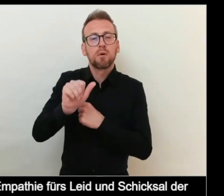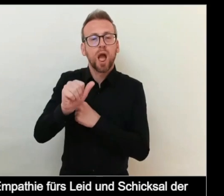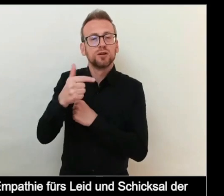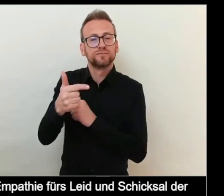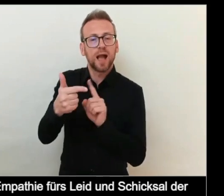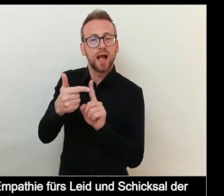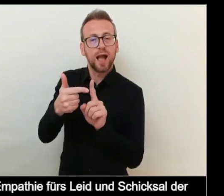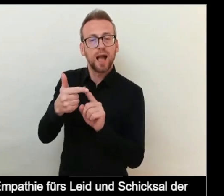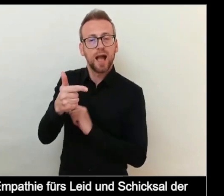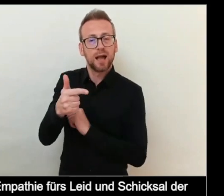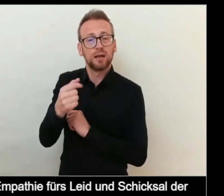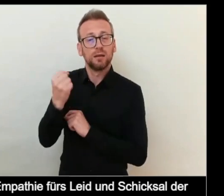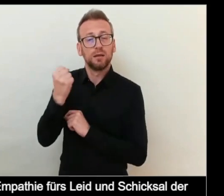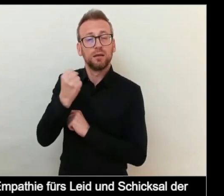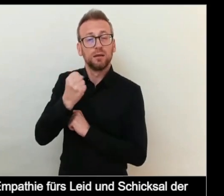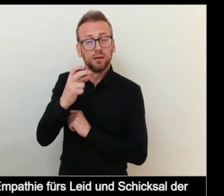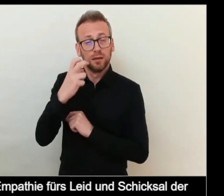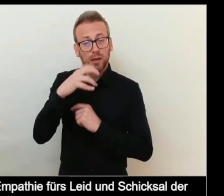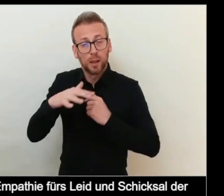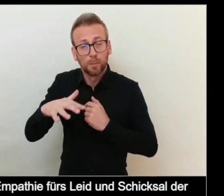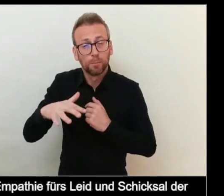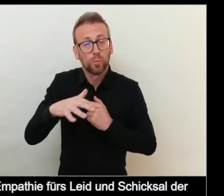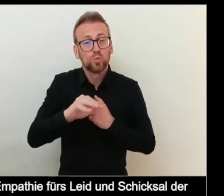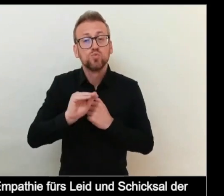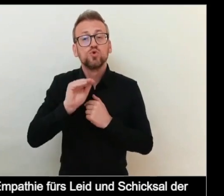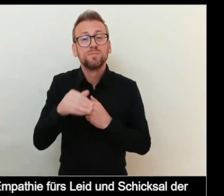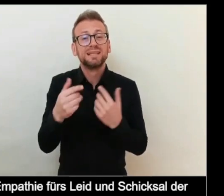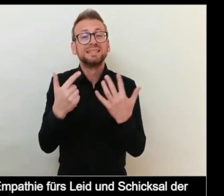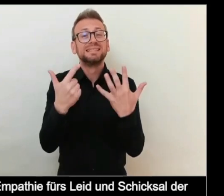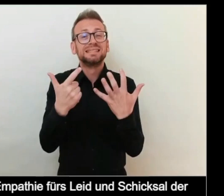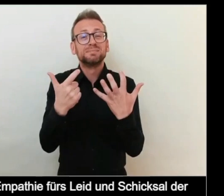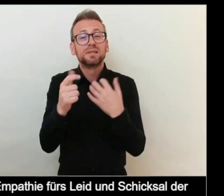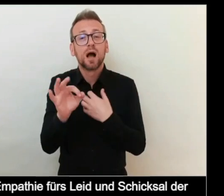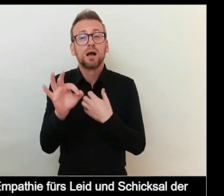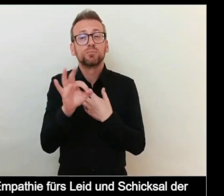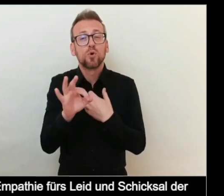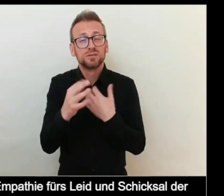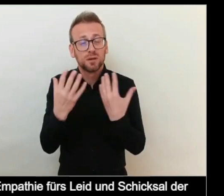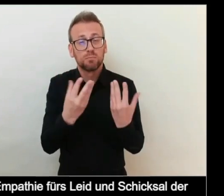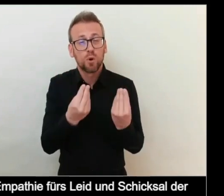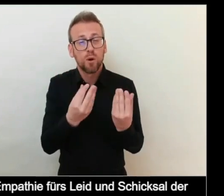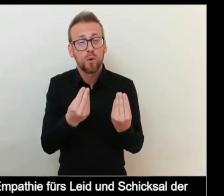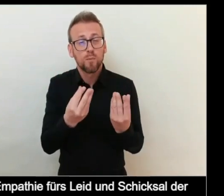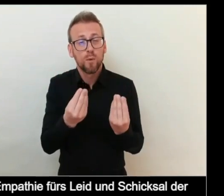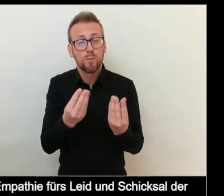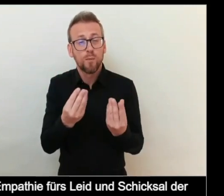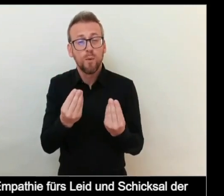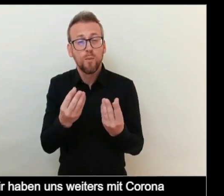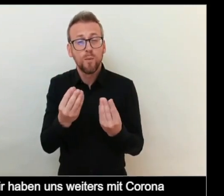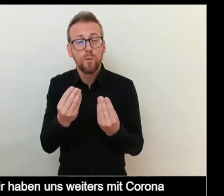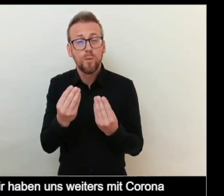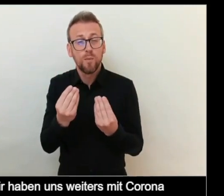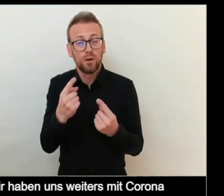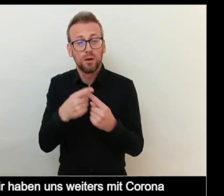ansteckende Variante ist, eine BA2 noch höher ansteckende. Ich glaube, da kann man auch dann die Korrelation sehen zum doch sehr,